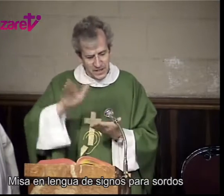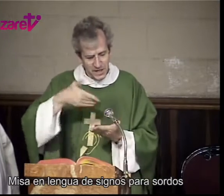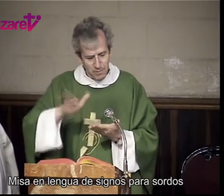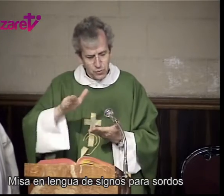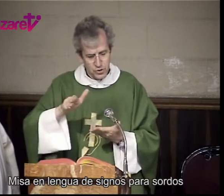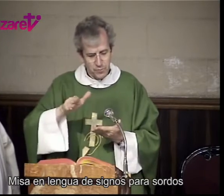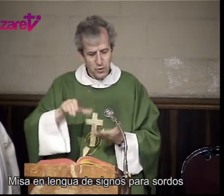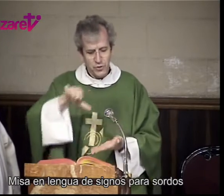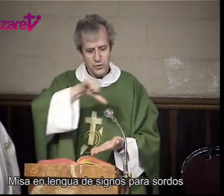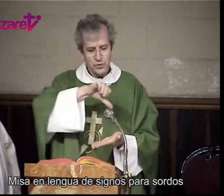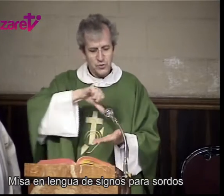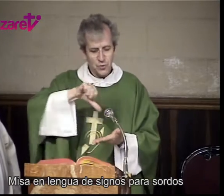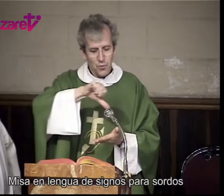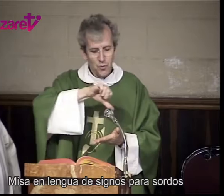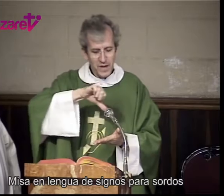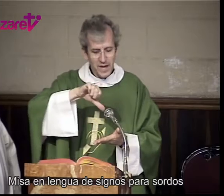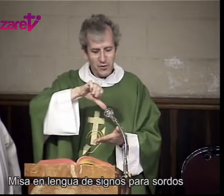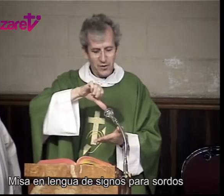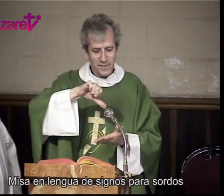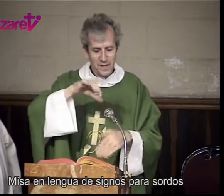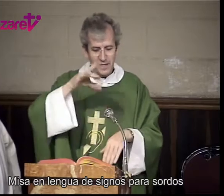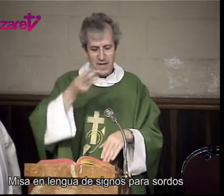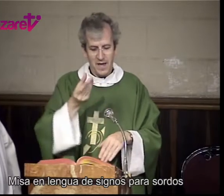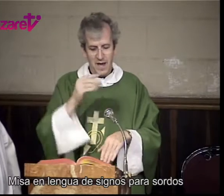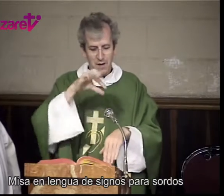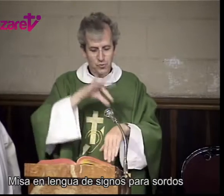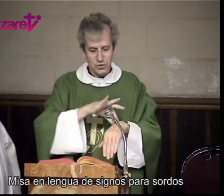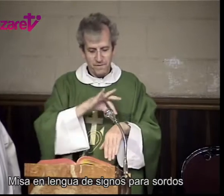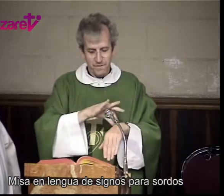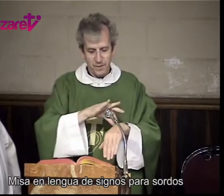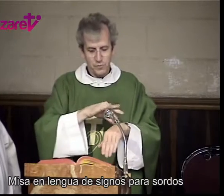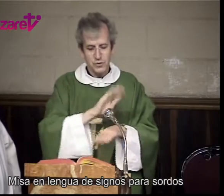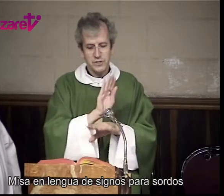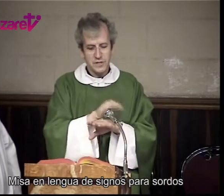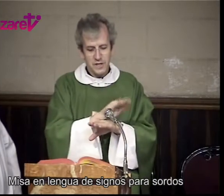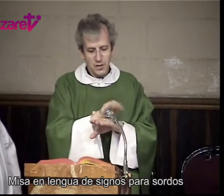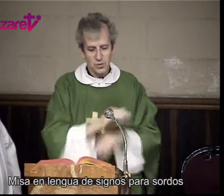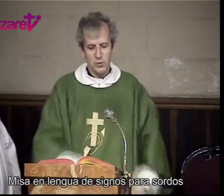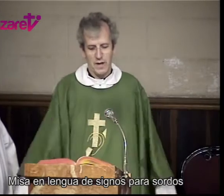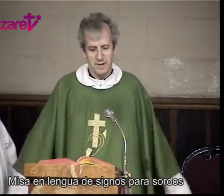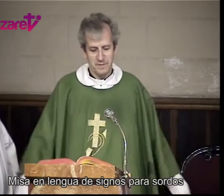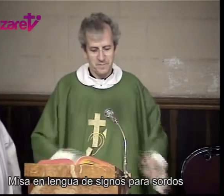echaban muchos demonios, ungían con aceite a muchos enfermos y los curaba.